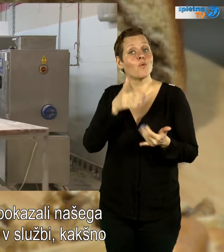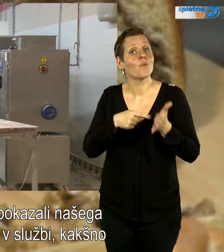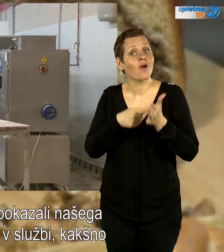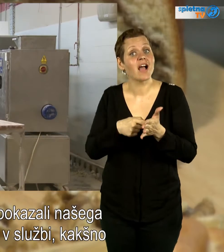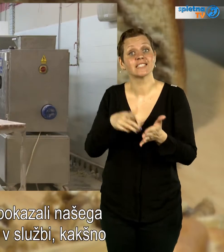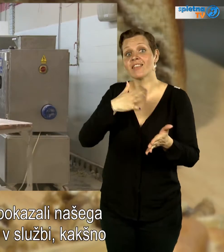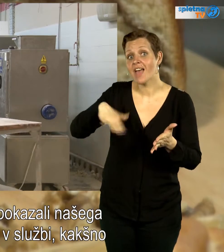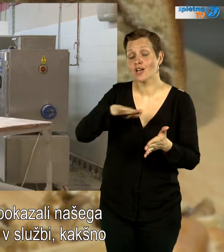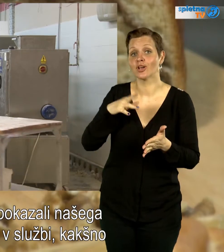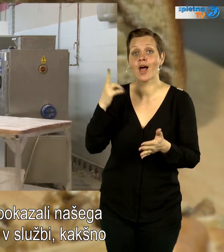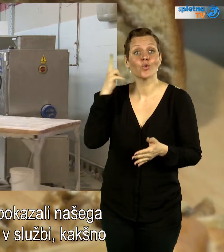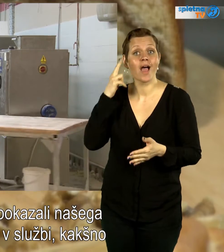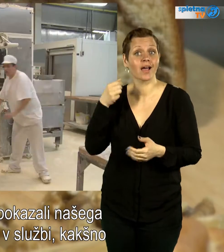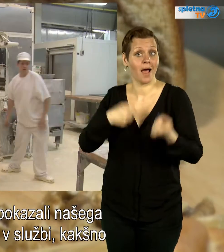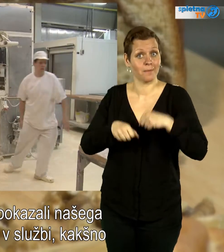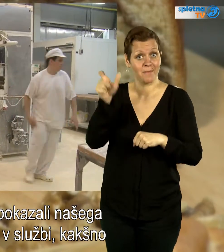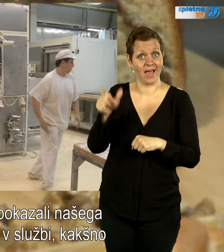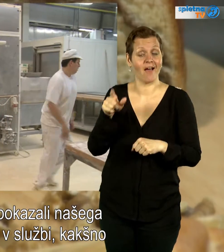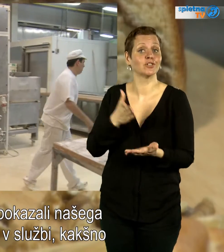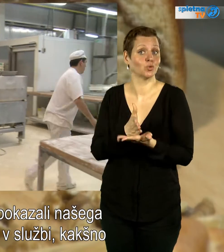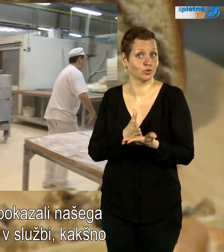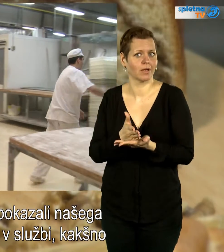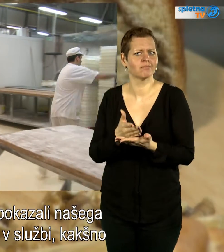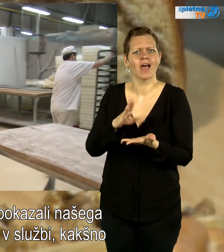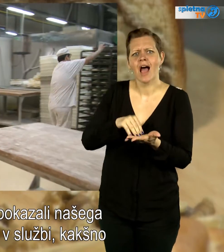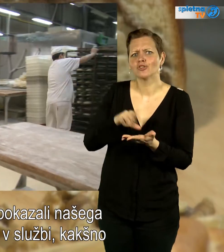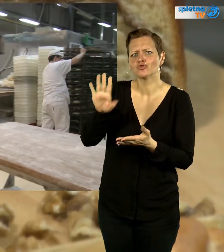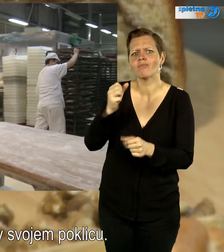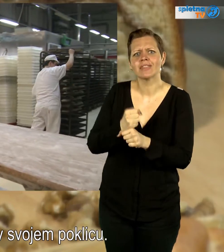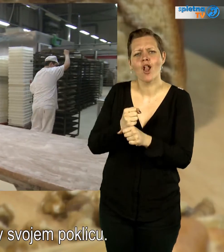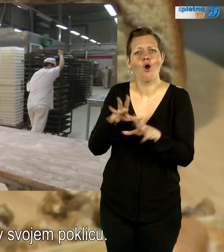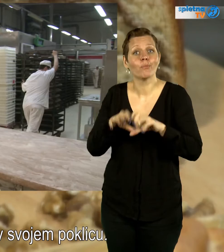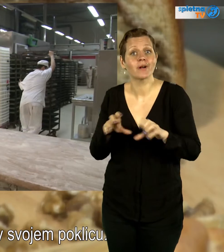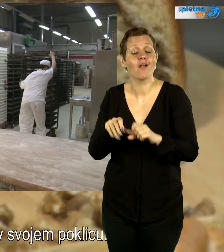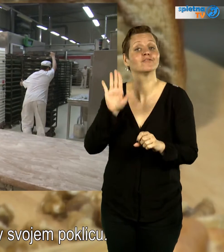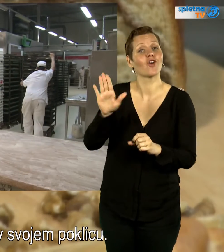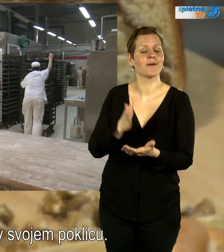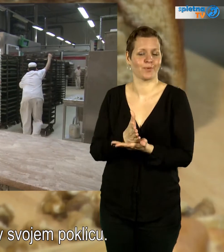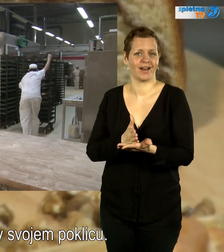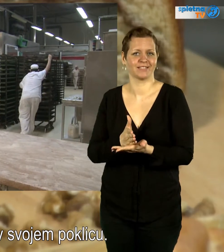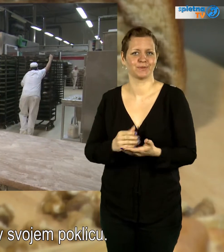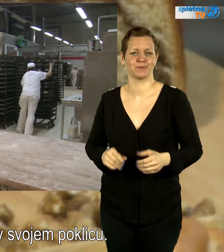Zdaj bomo pokazali našega gluhega peka v službi, kakšno delo opravlja v svojem poklicu.